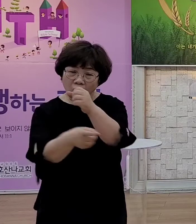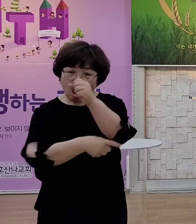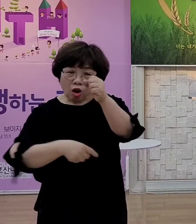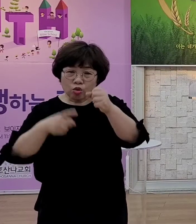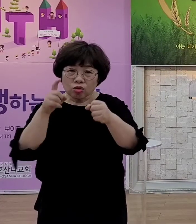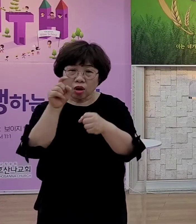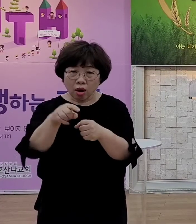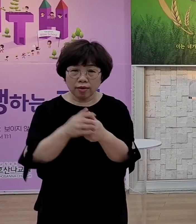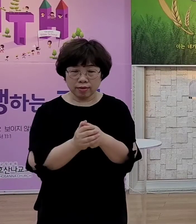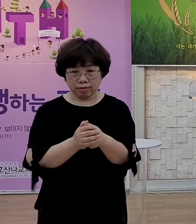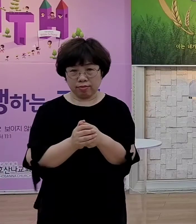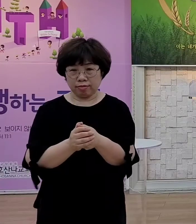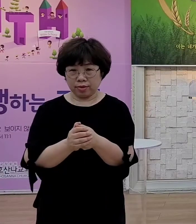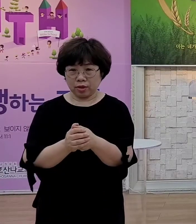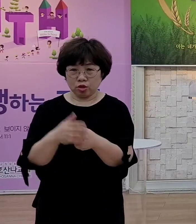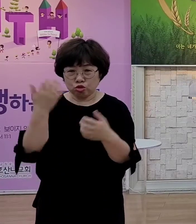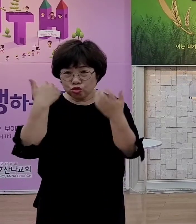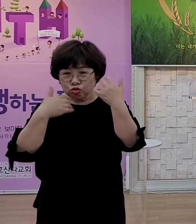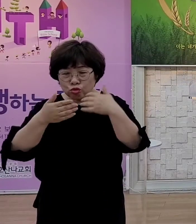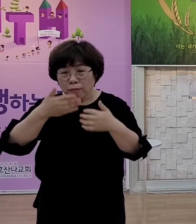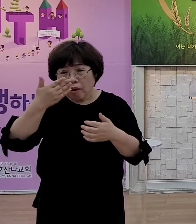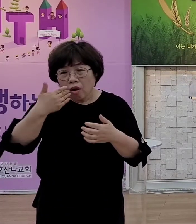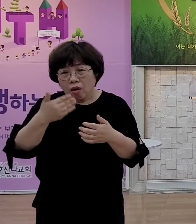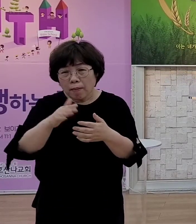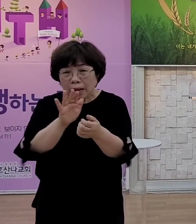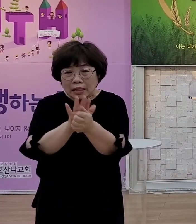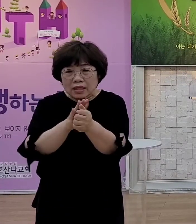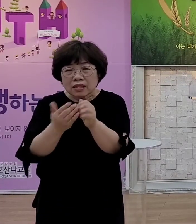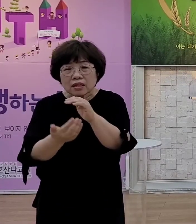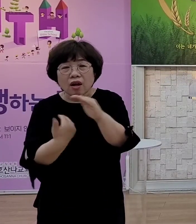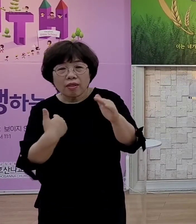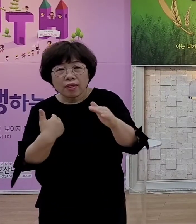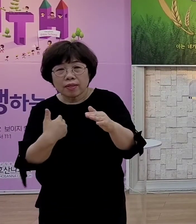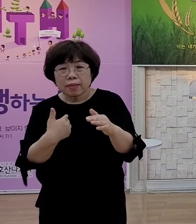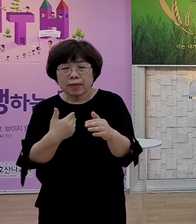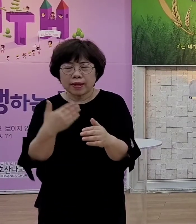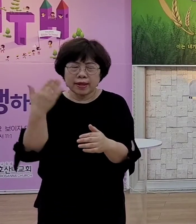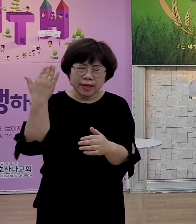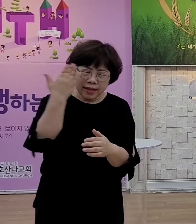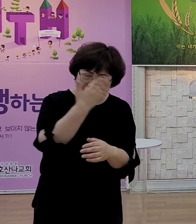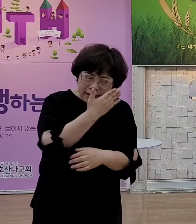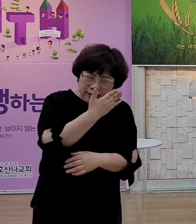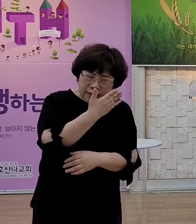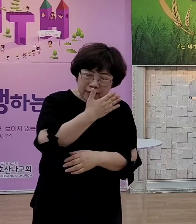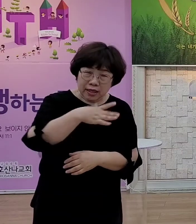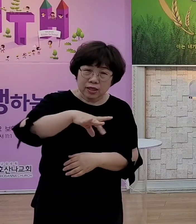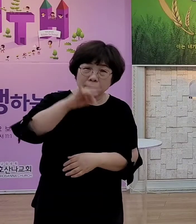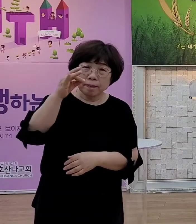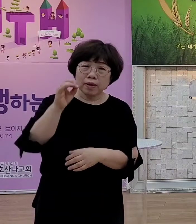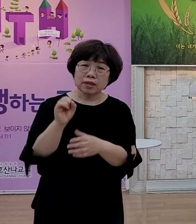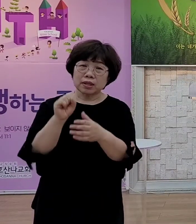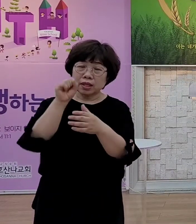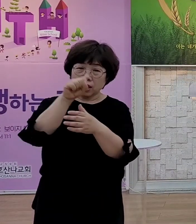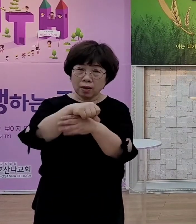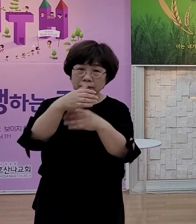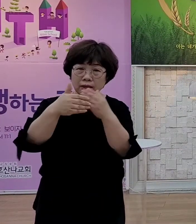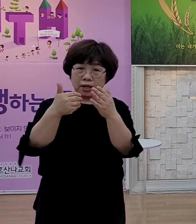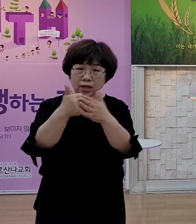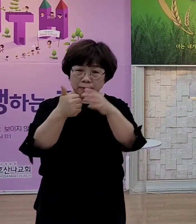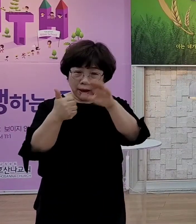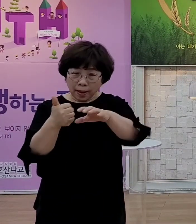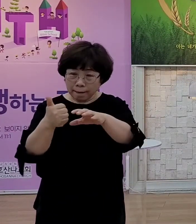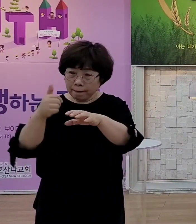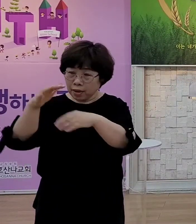주신 것들, 그리고 아무도 먹거나 만지거나 사용하지 않은 아주 깨끗한 이 처음 것을 하나님